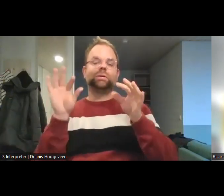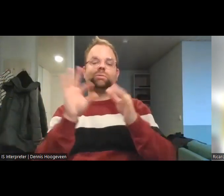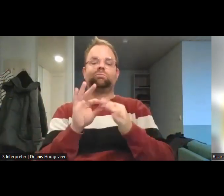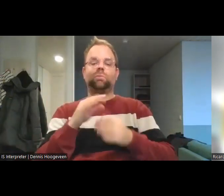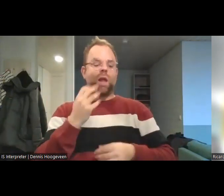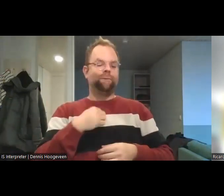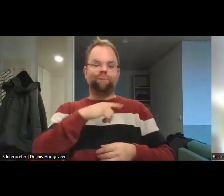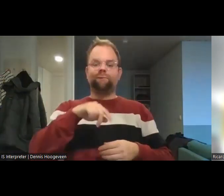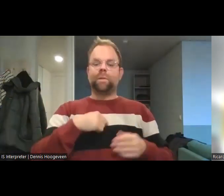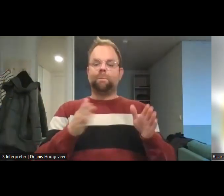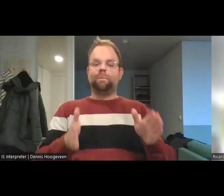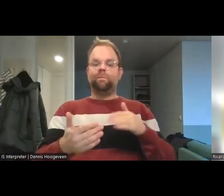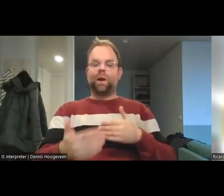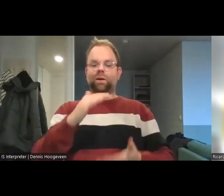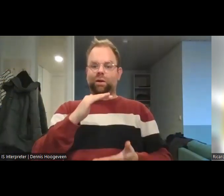avoir nos